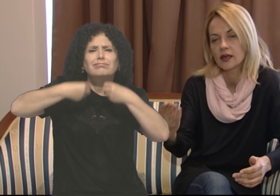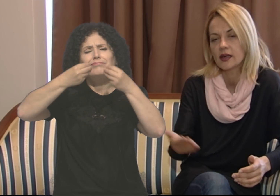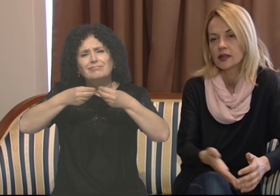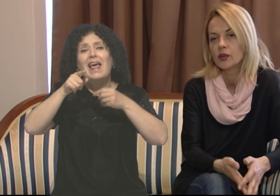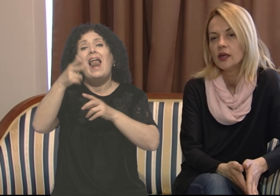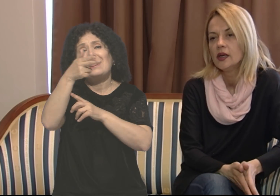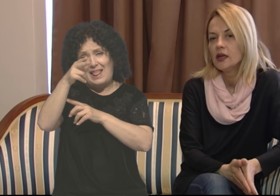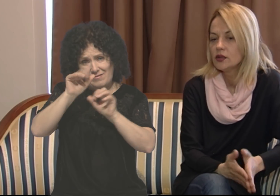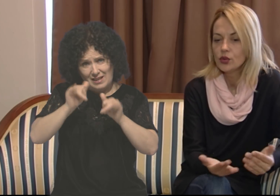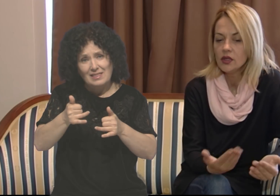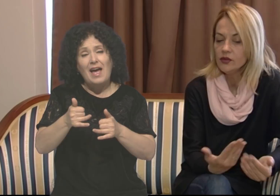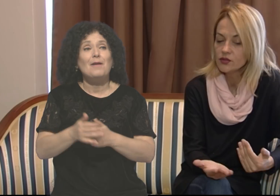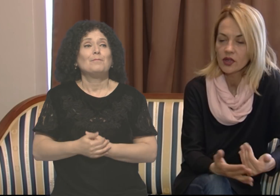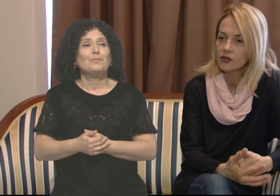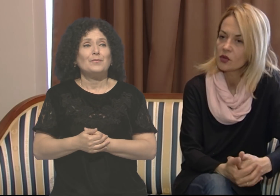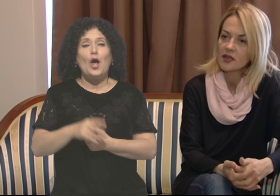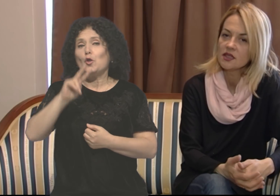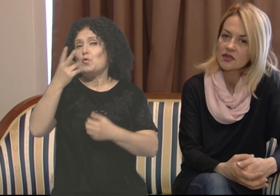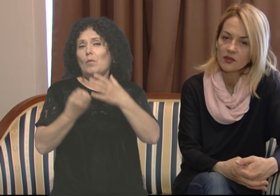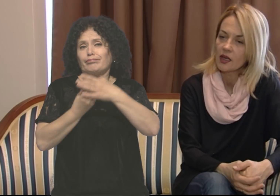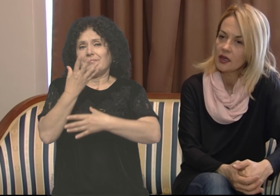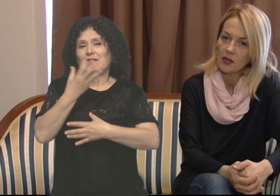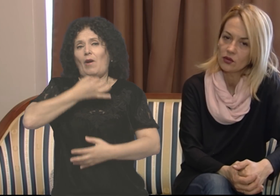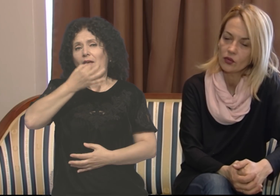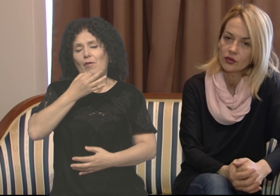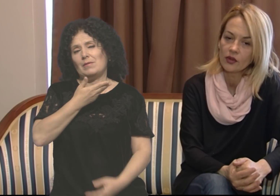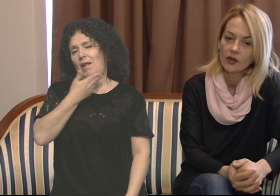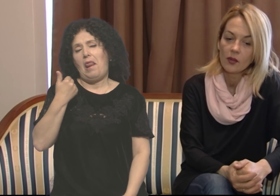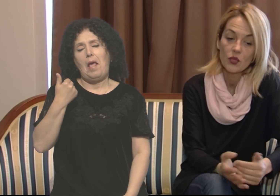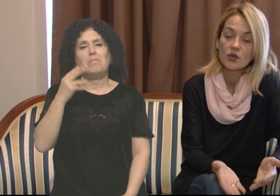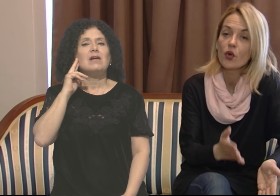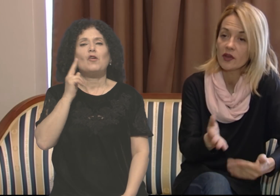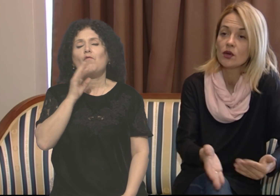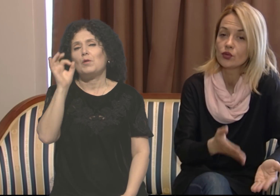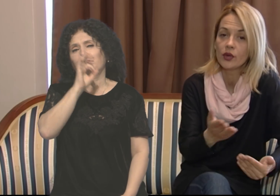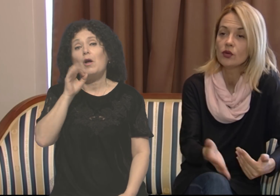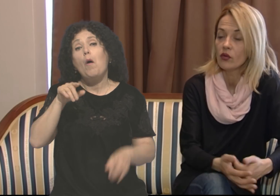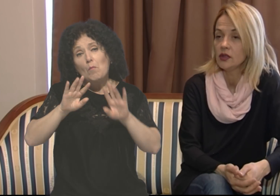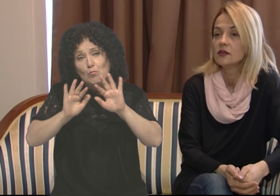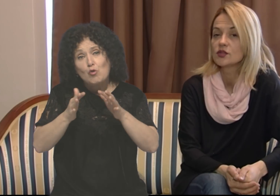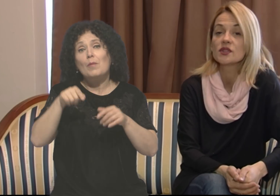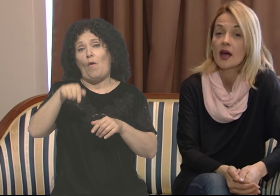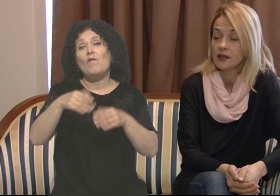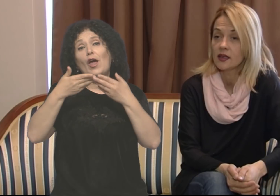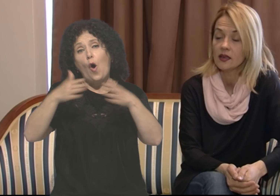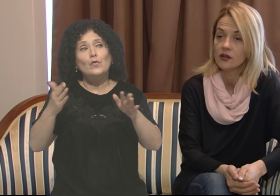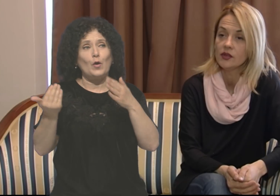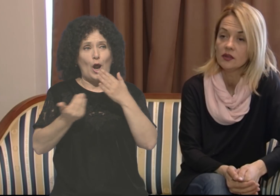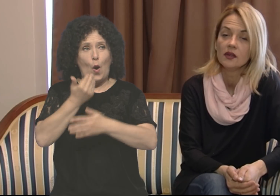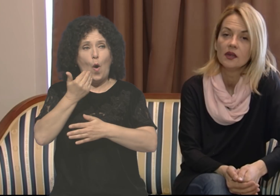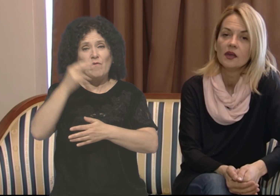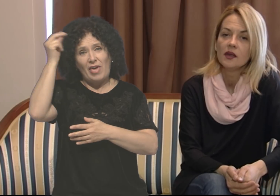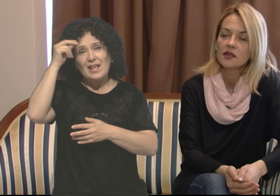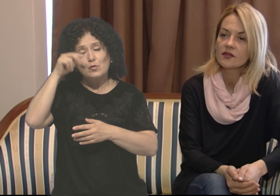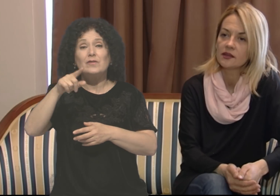како и така натаму. Други изворени информации мислам дека немаат доволно. Може би ова ќе отвори нови сознанија кај нив